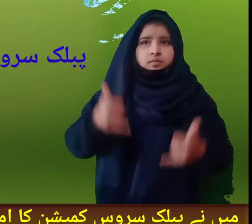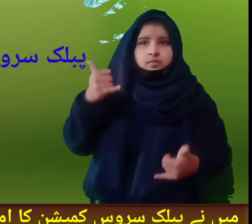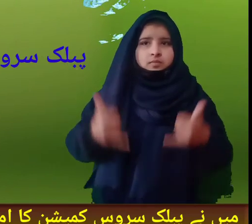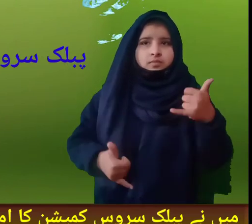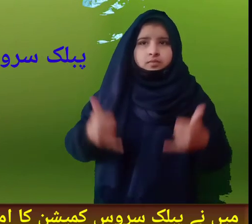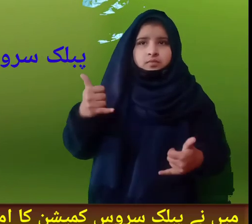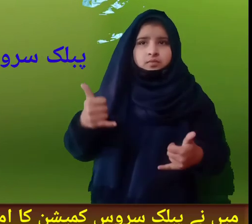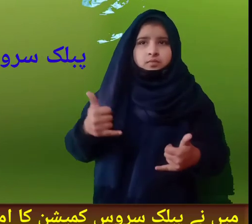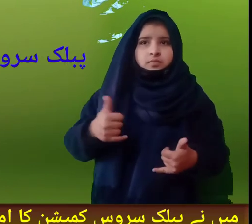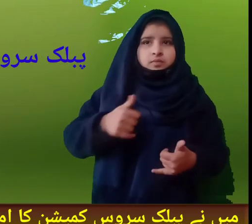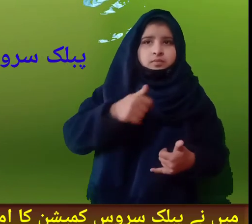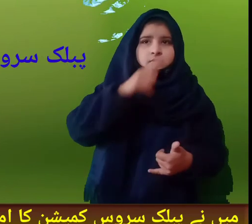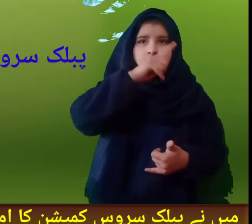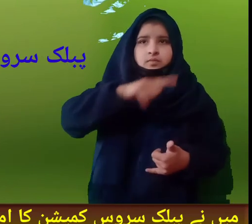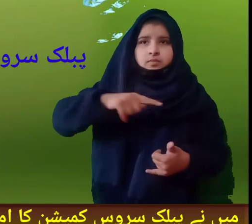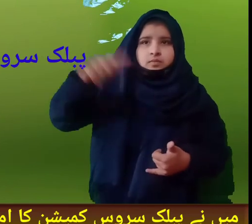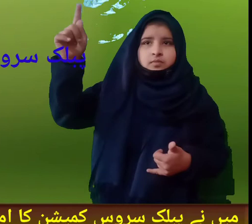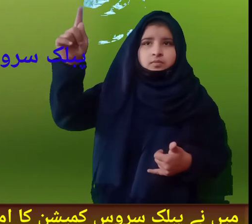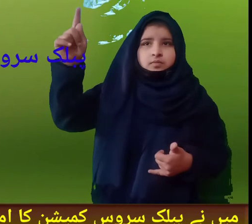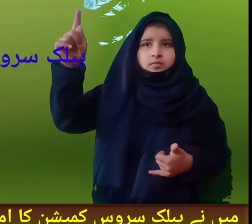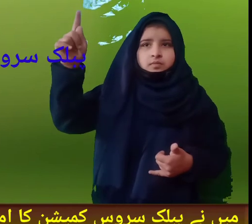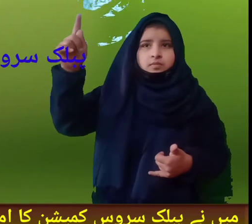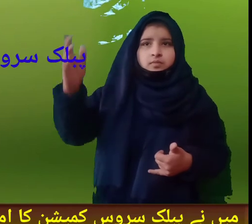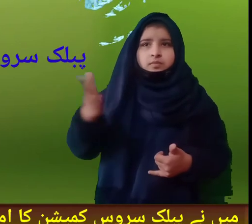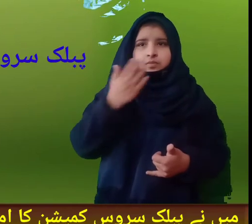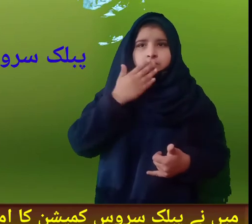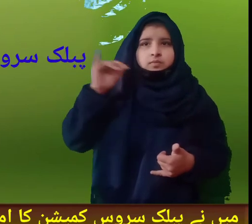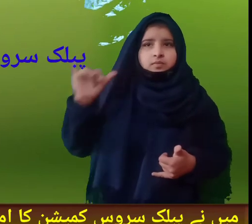इम्तिहान पास कर लिया है।